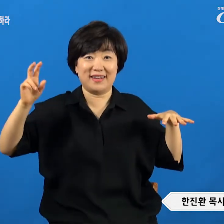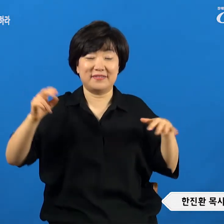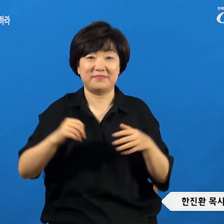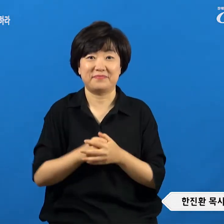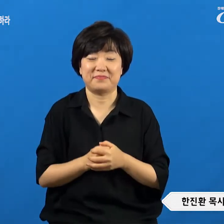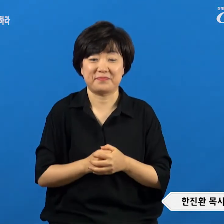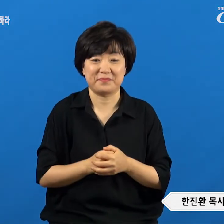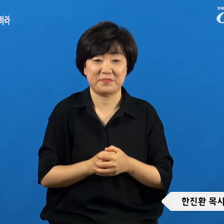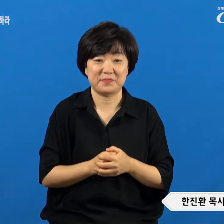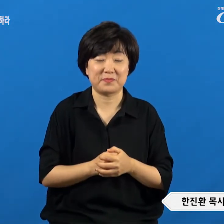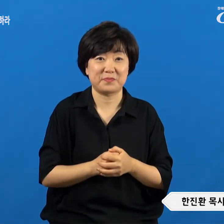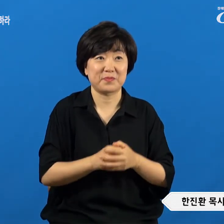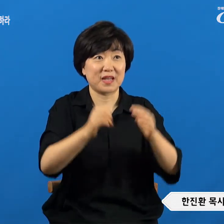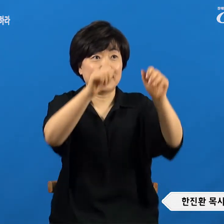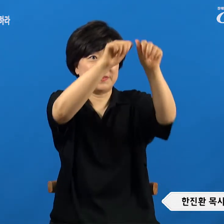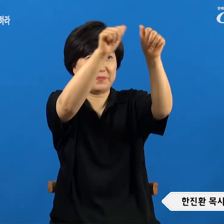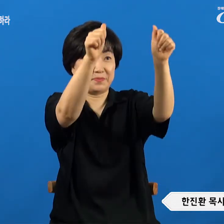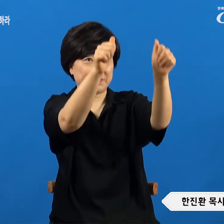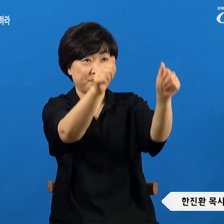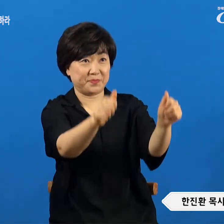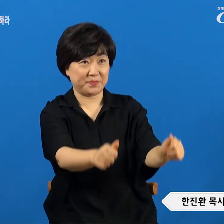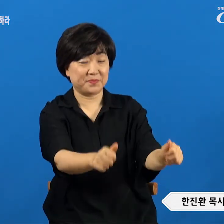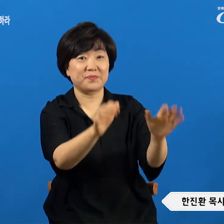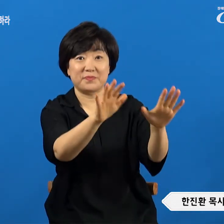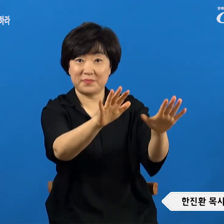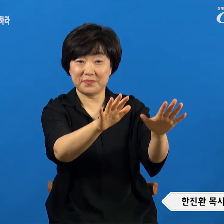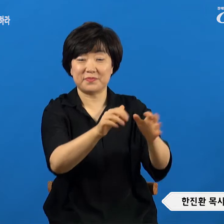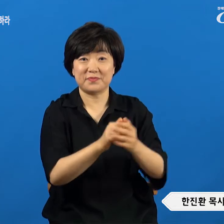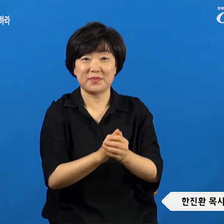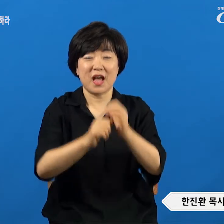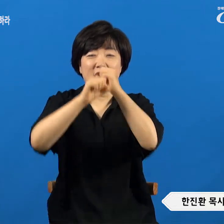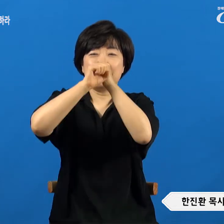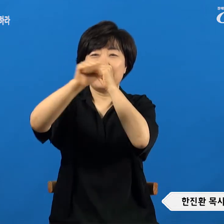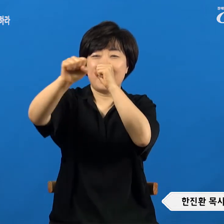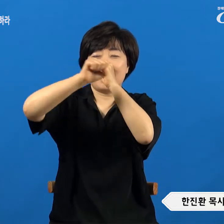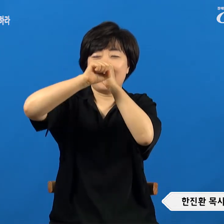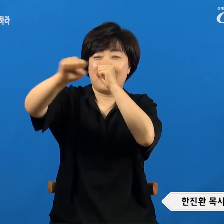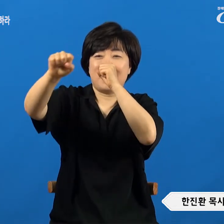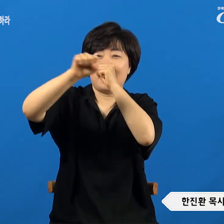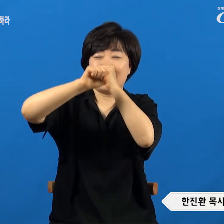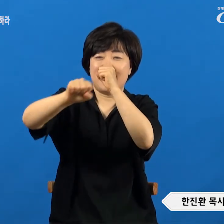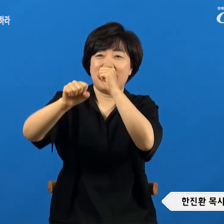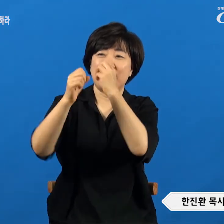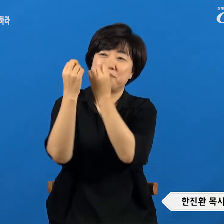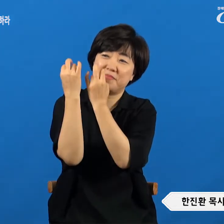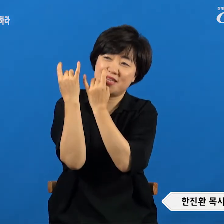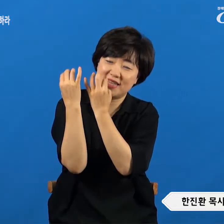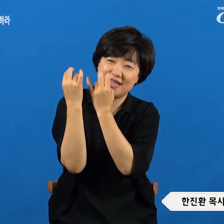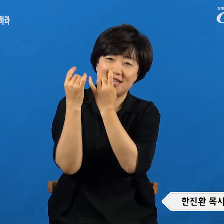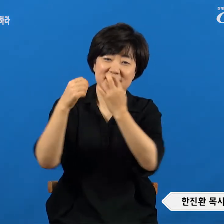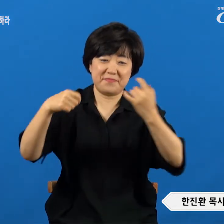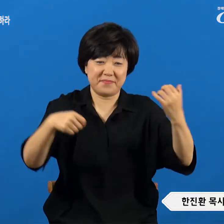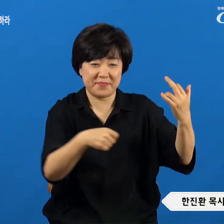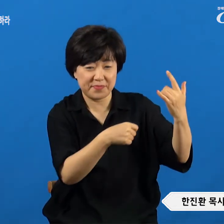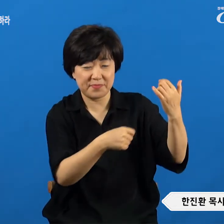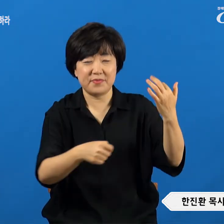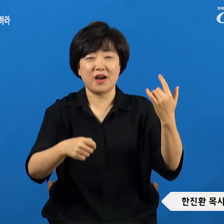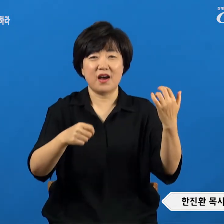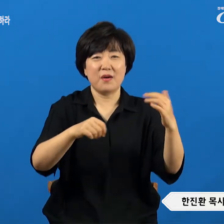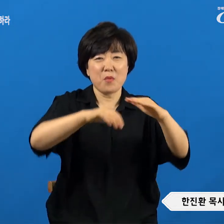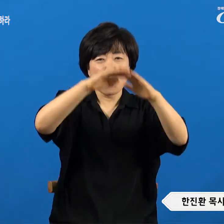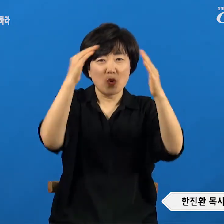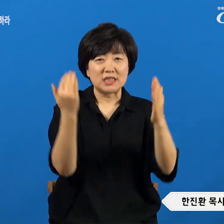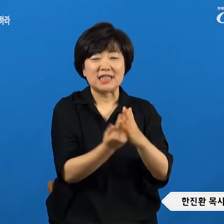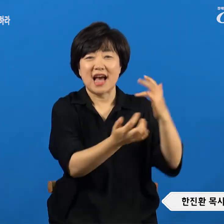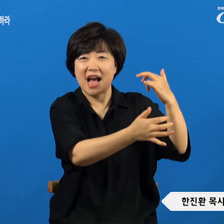낙성식의 하이라이트는 이제 나팔과 피리와 사명금, 수금, 양금 등등